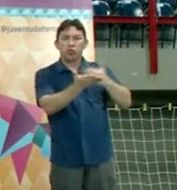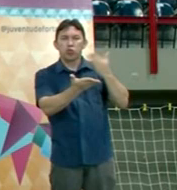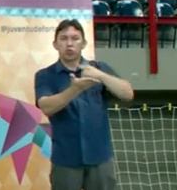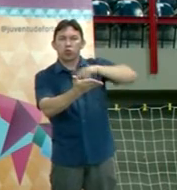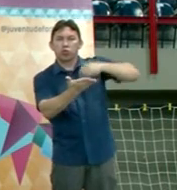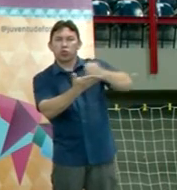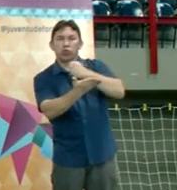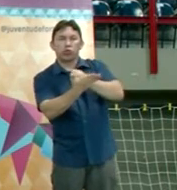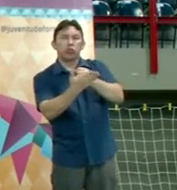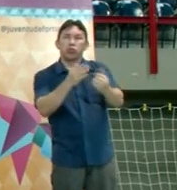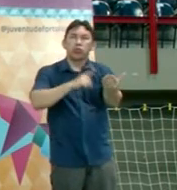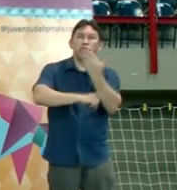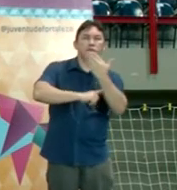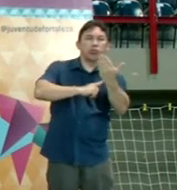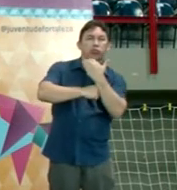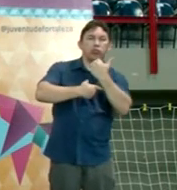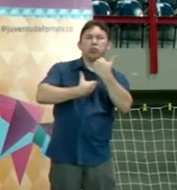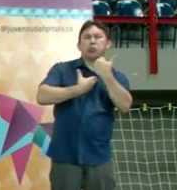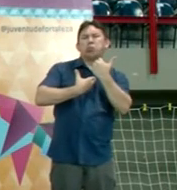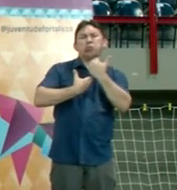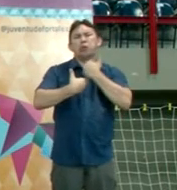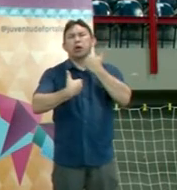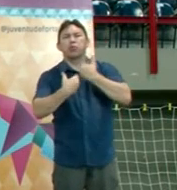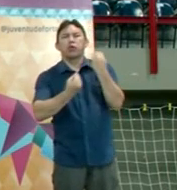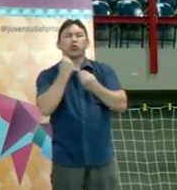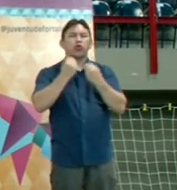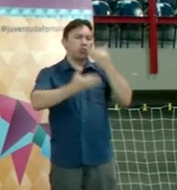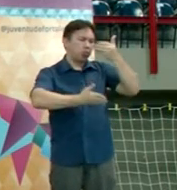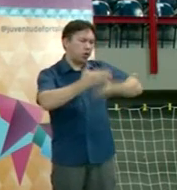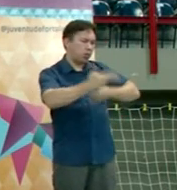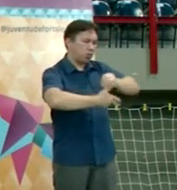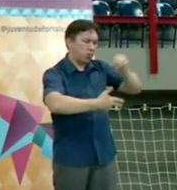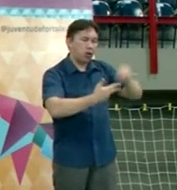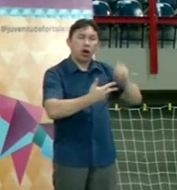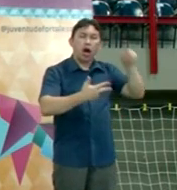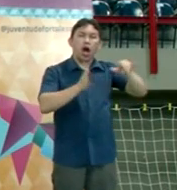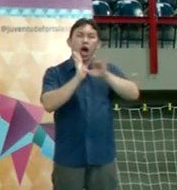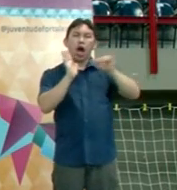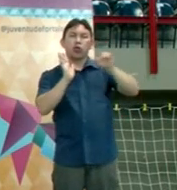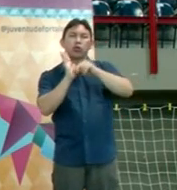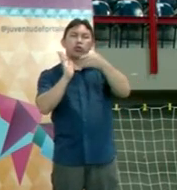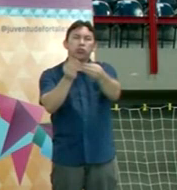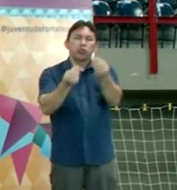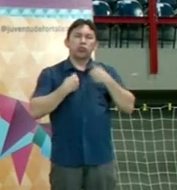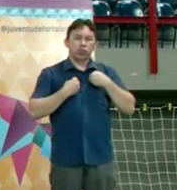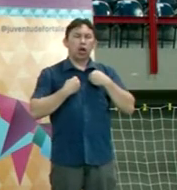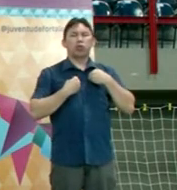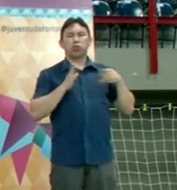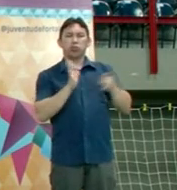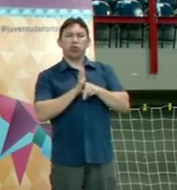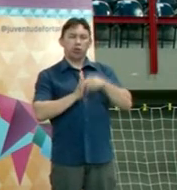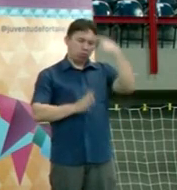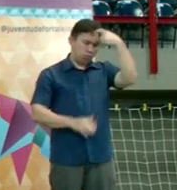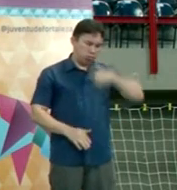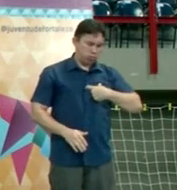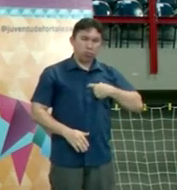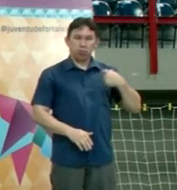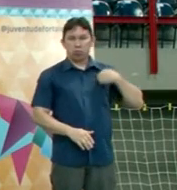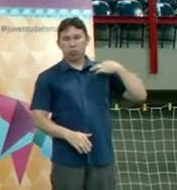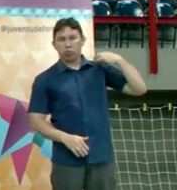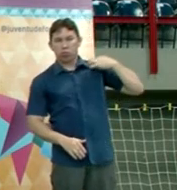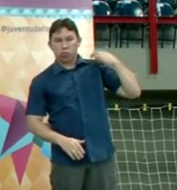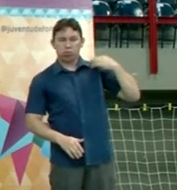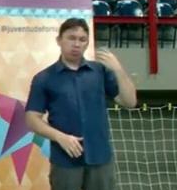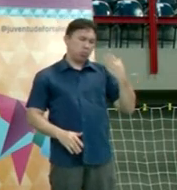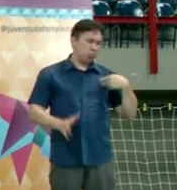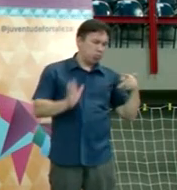matriz de referência é como se fosse o teu edital para a prova, né? É uma parte importante do manual do candidato. Vai olhar lá na parte